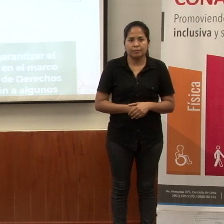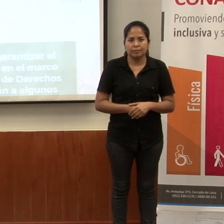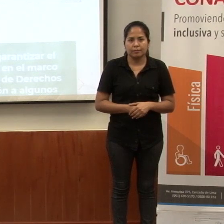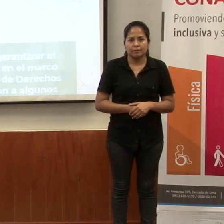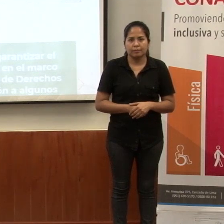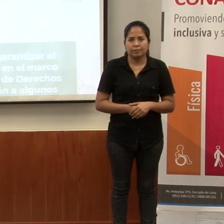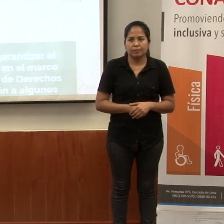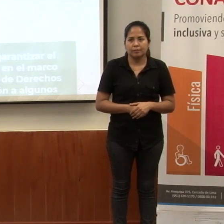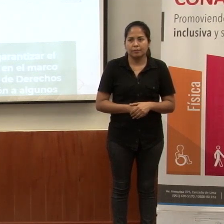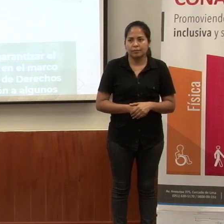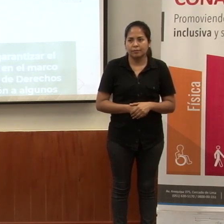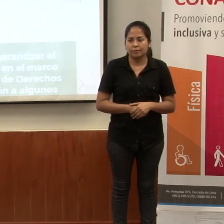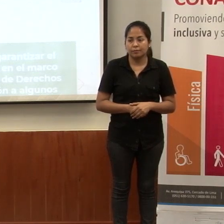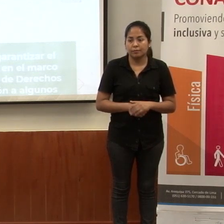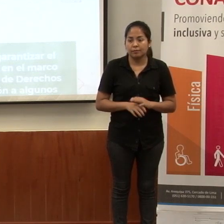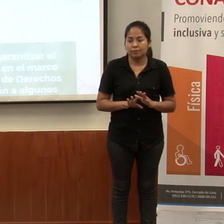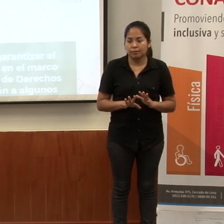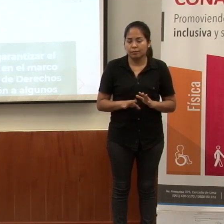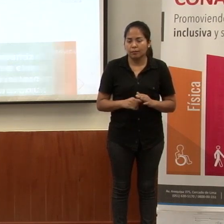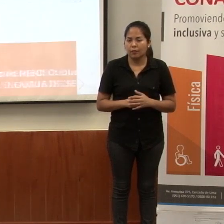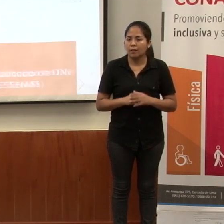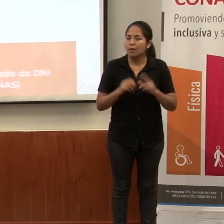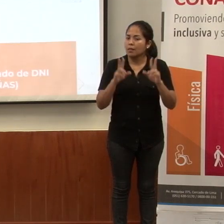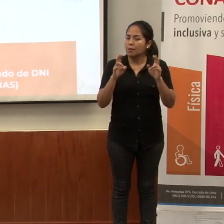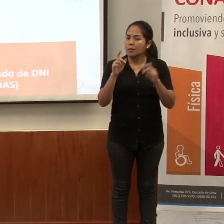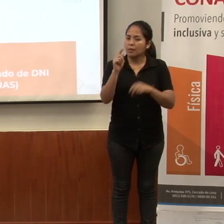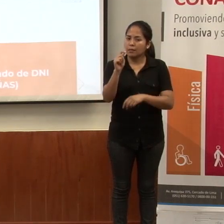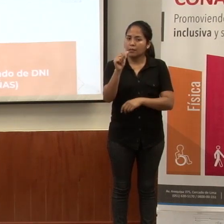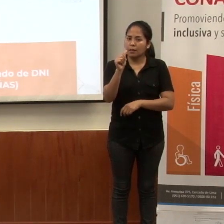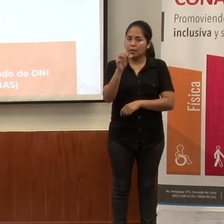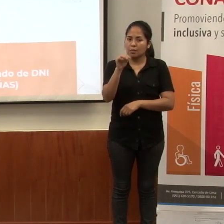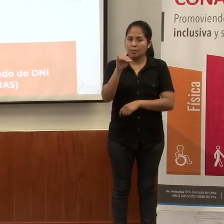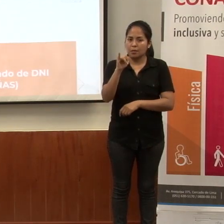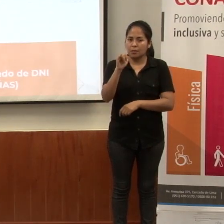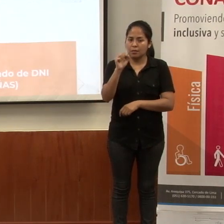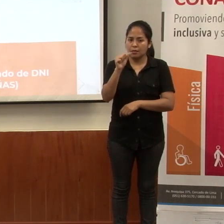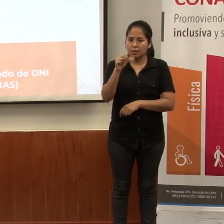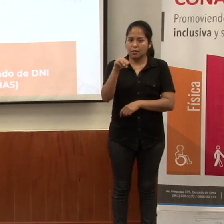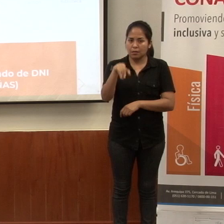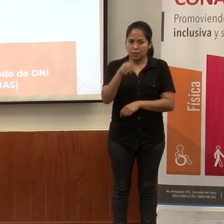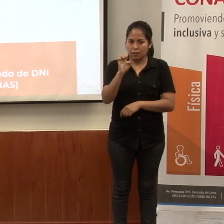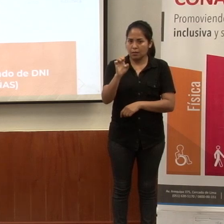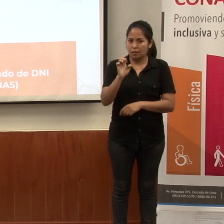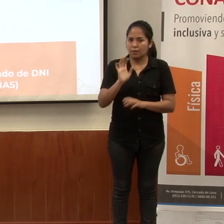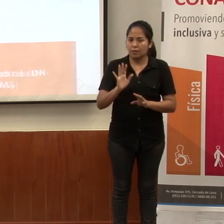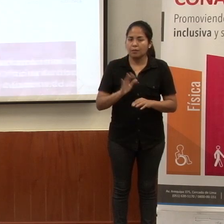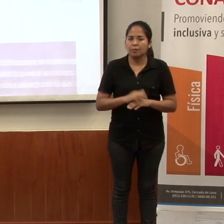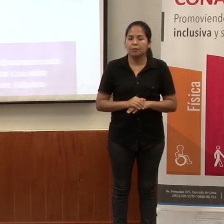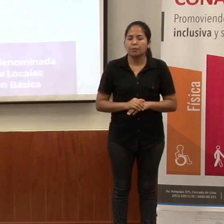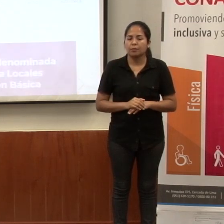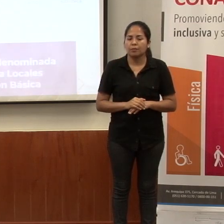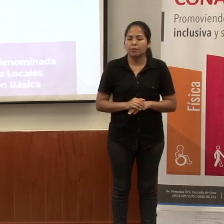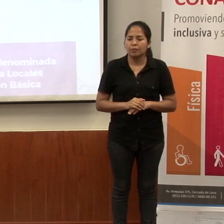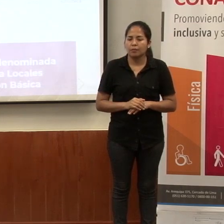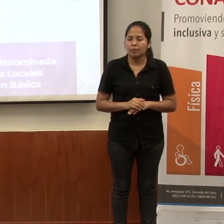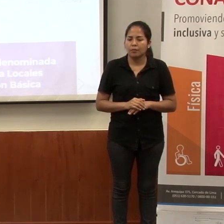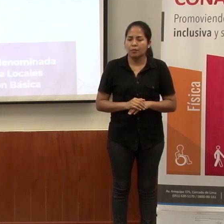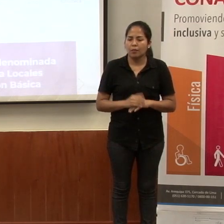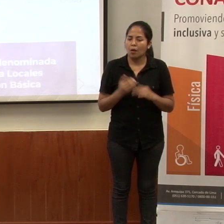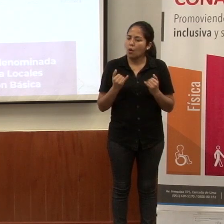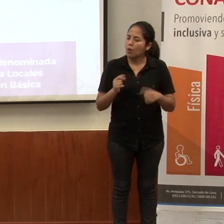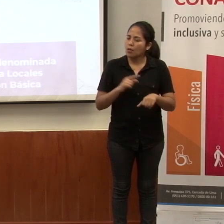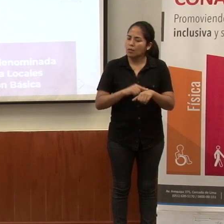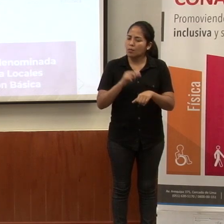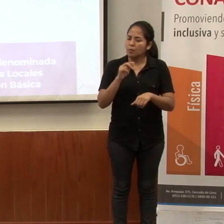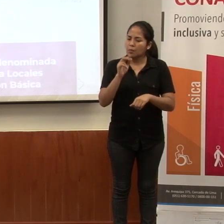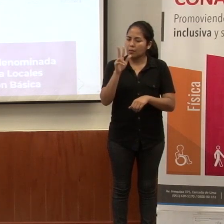A propósito de lo que es el tamizaje neonatal, son las 4 enfermedades metabólicas. En este momento, el 30% de